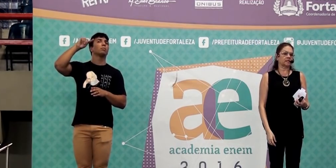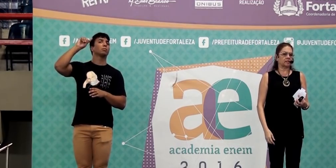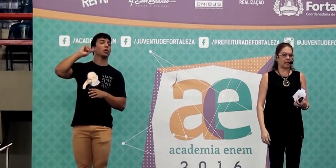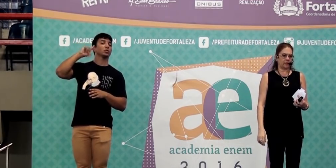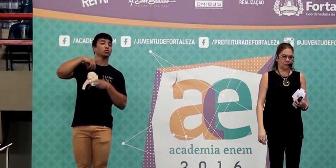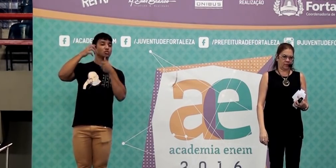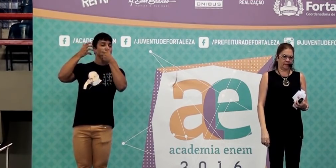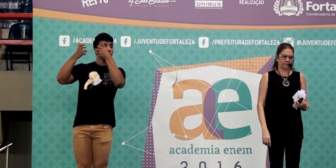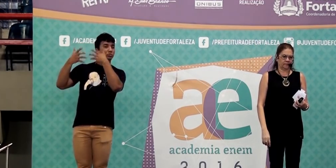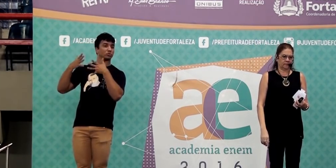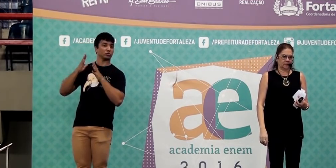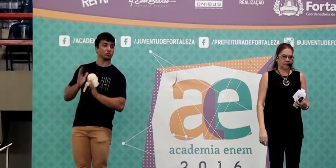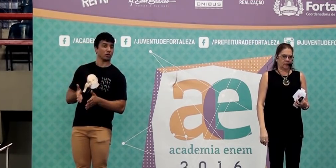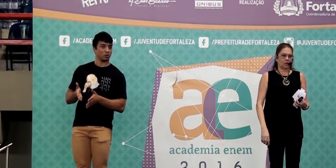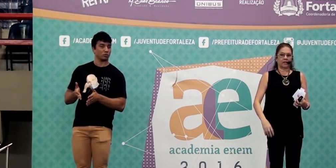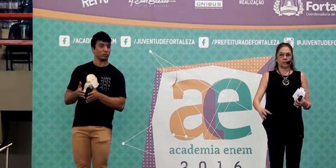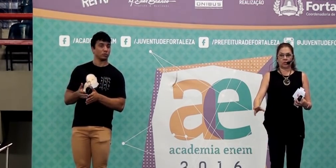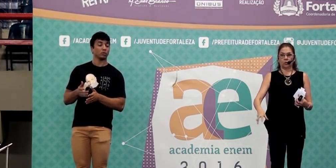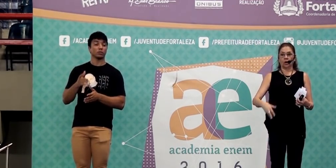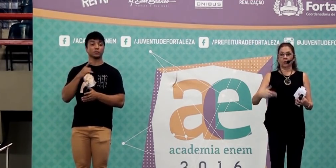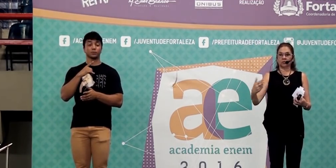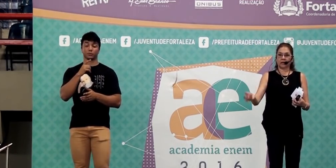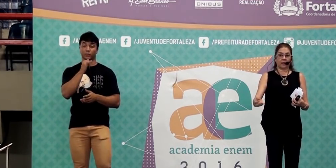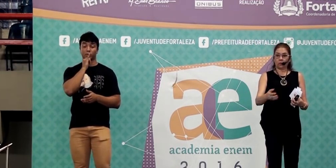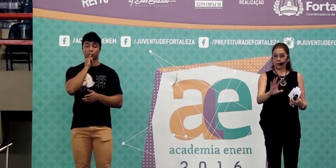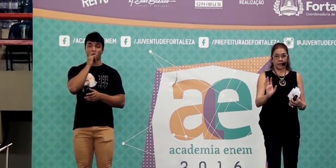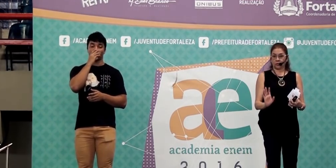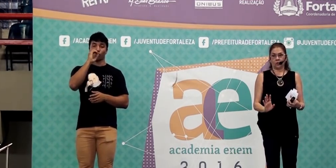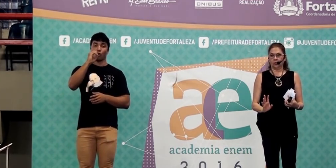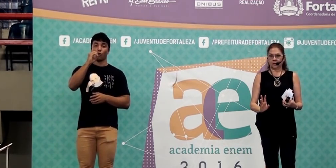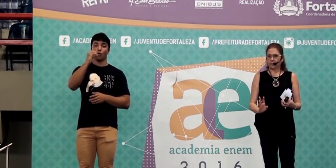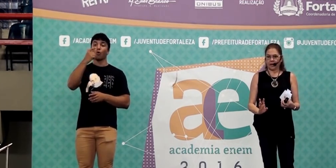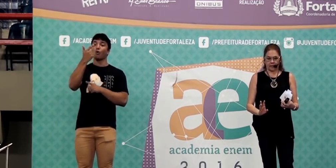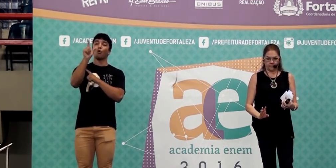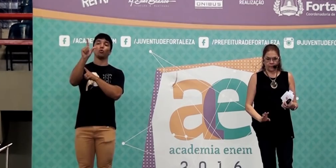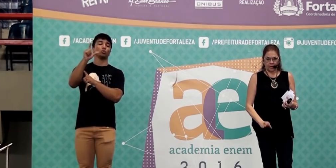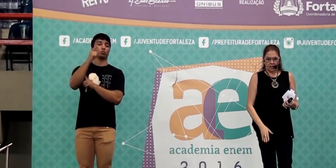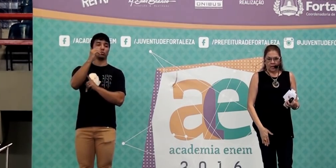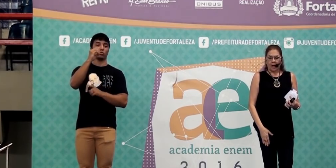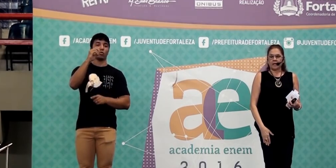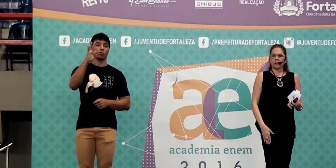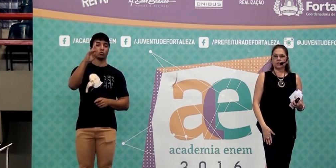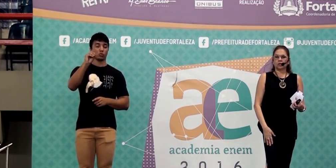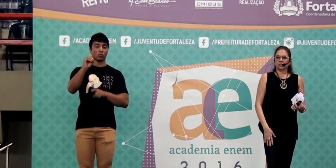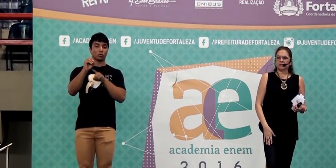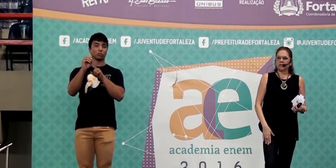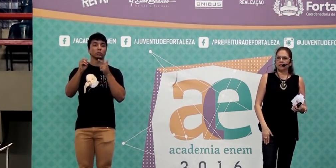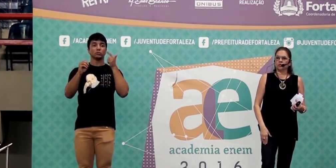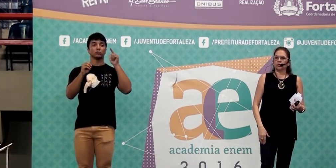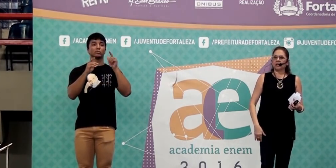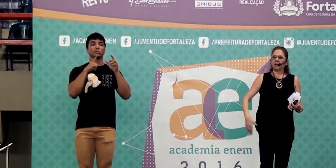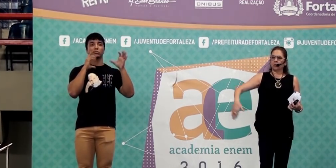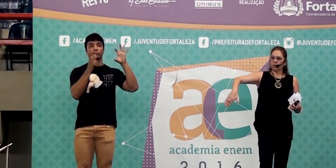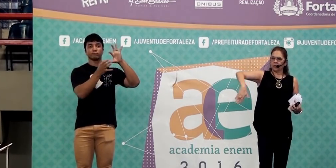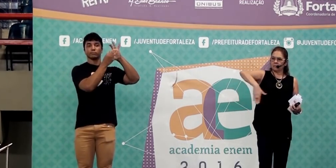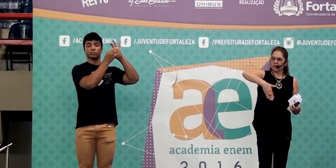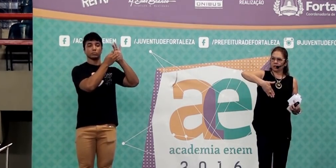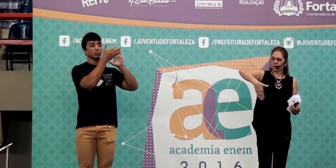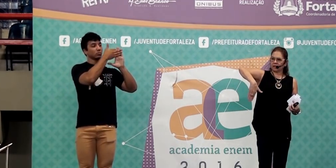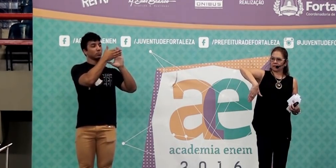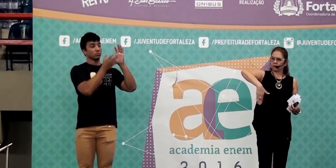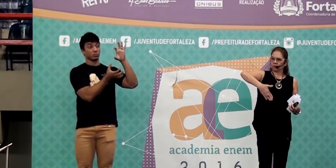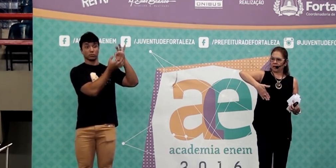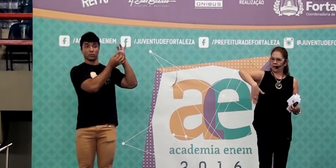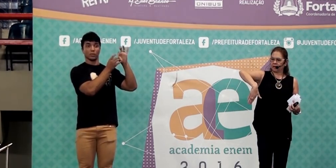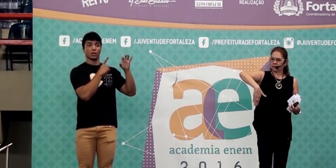anterior eu já citei uma. Quando eu digo outra, é um conector também. Aí eu estou dizendo que o